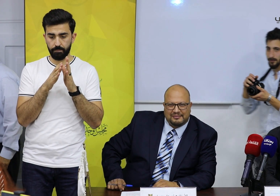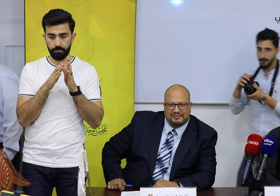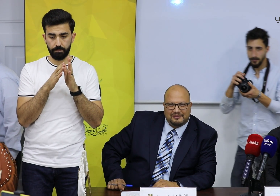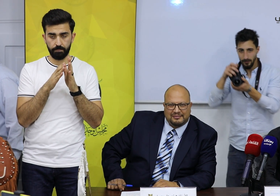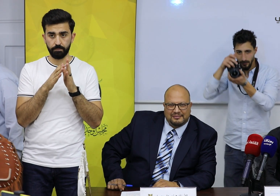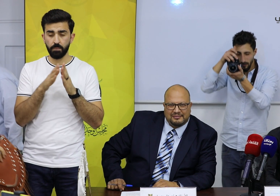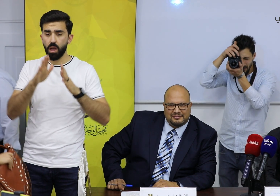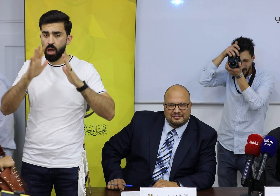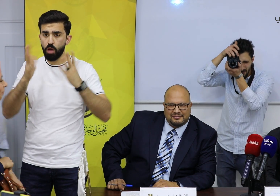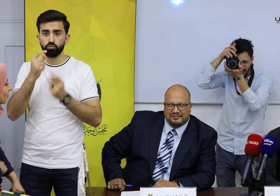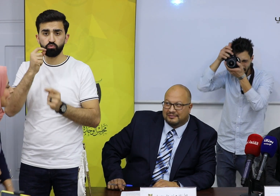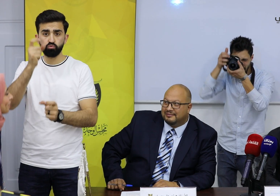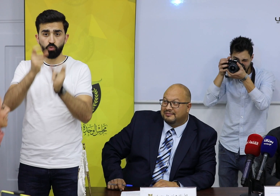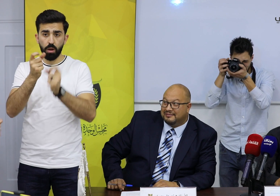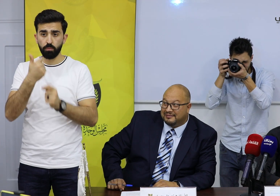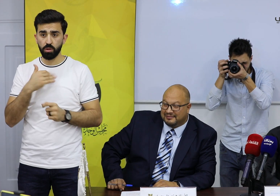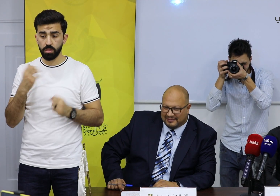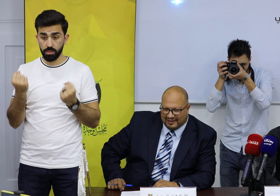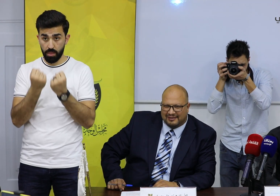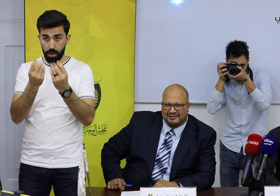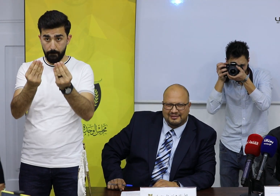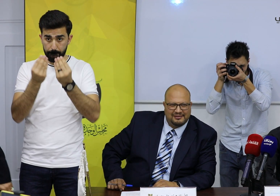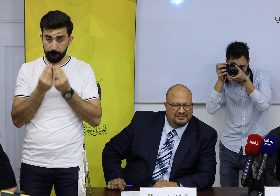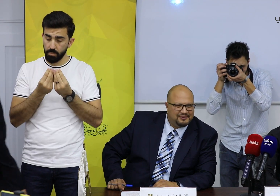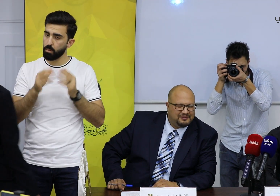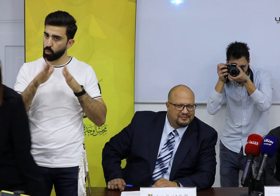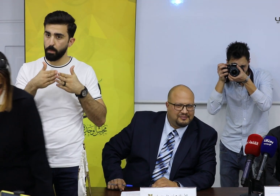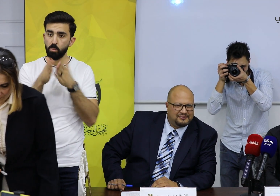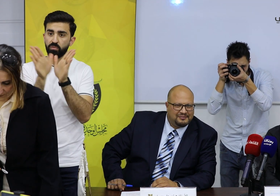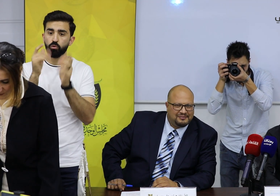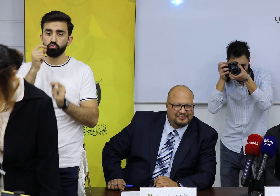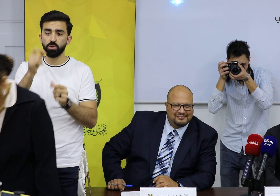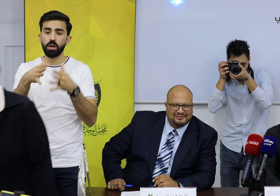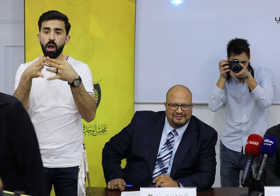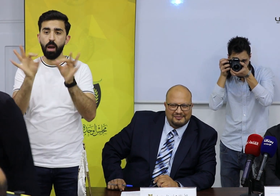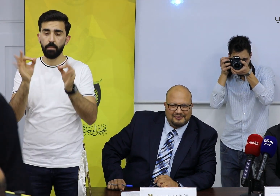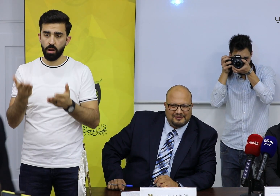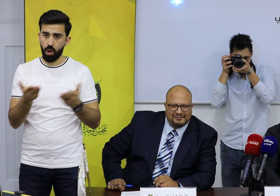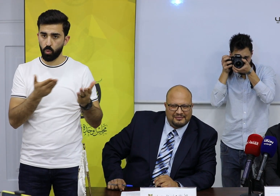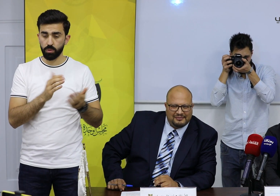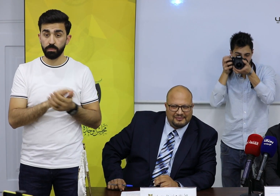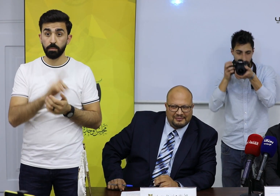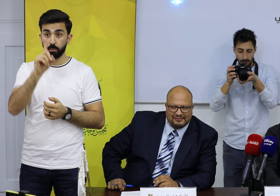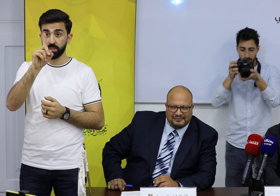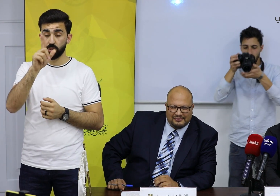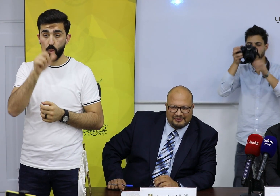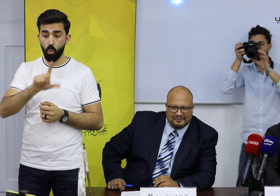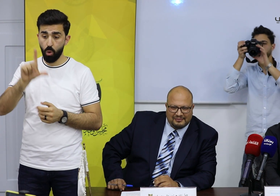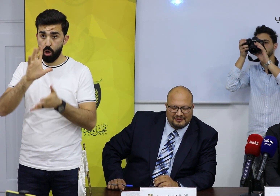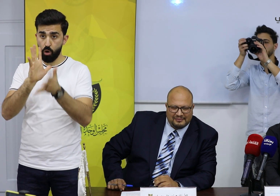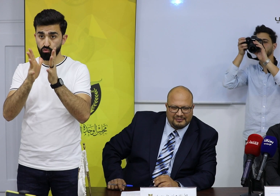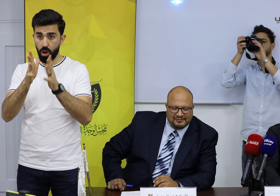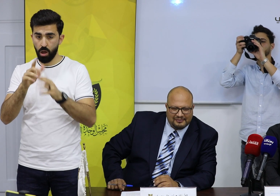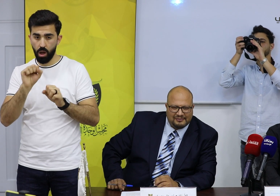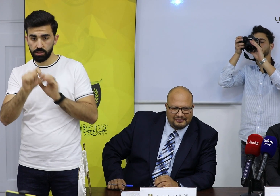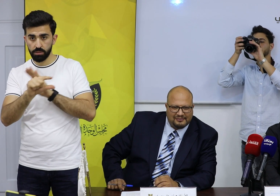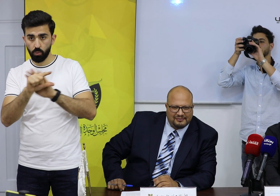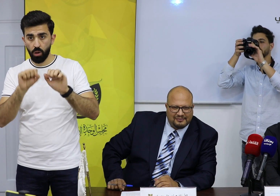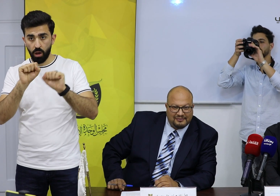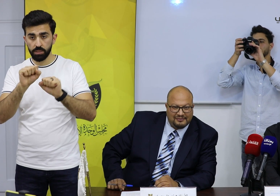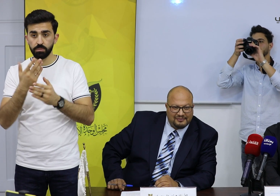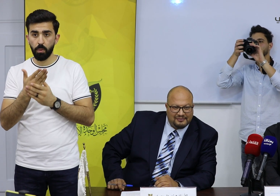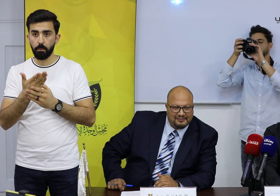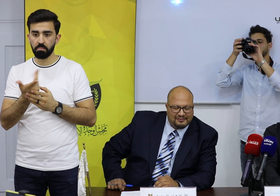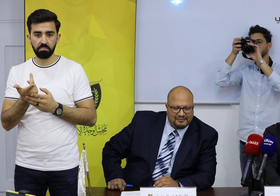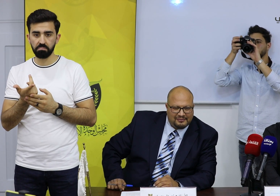اي حدا بيحب ياخذ اي تدريب احنا التدريب موجود ومفتوح لاي شخص، بس كلغه اشاره احنا اختصينا فيه لانه ما فيش